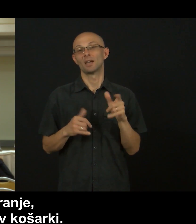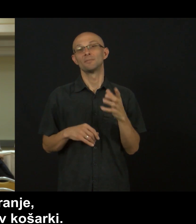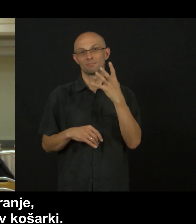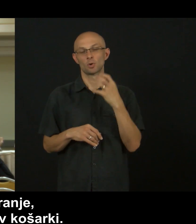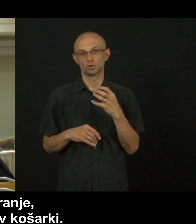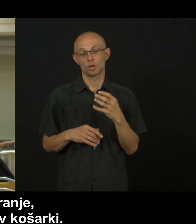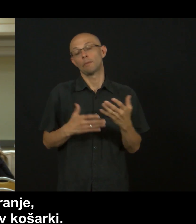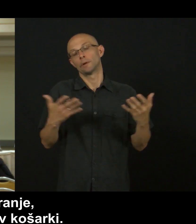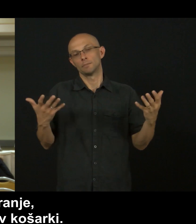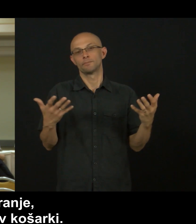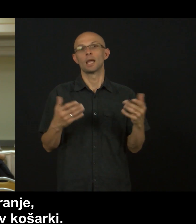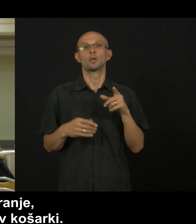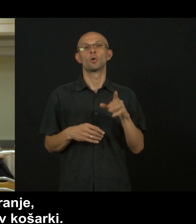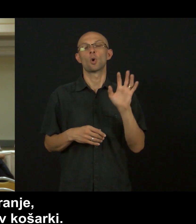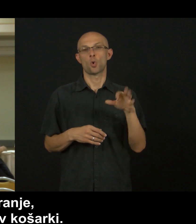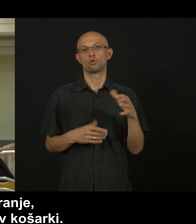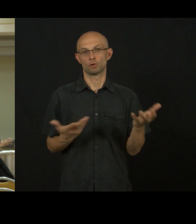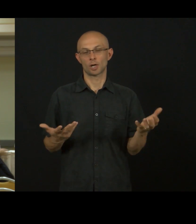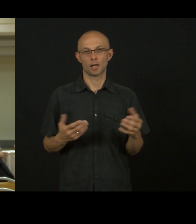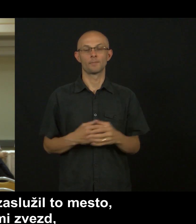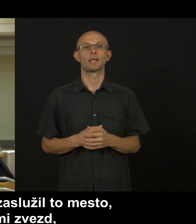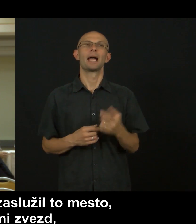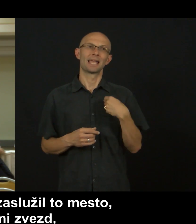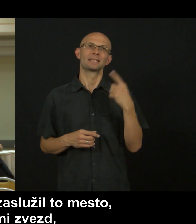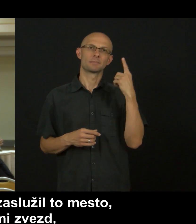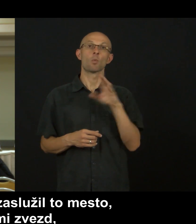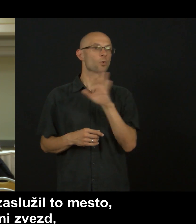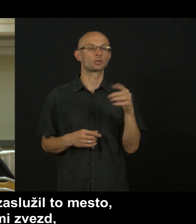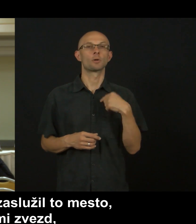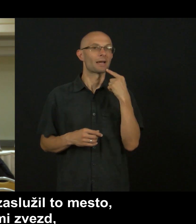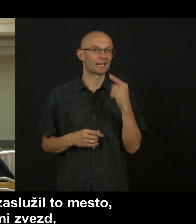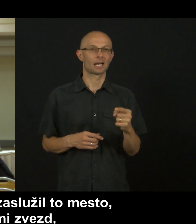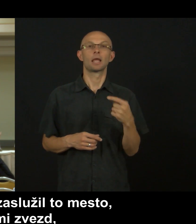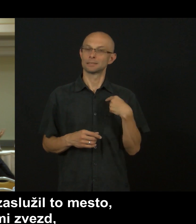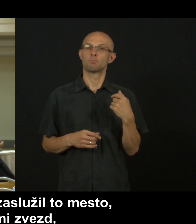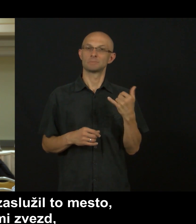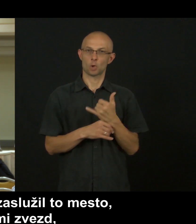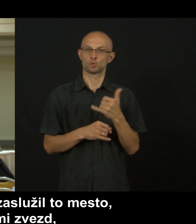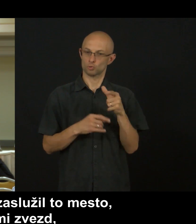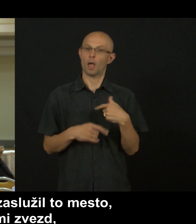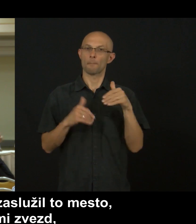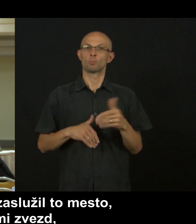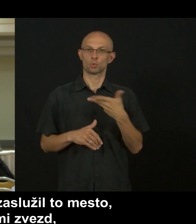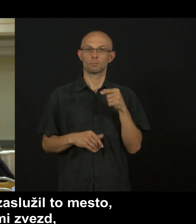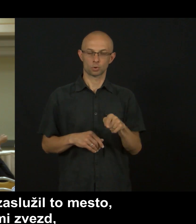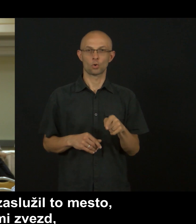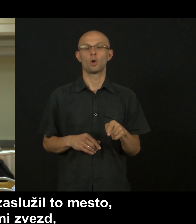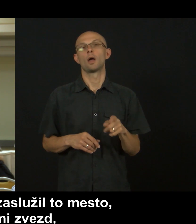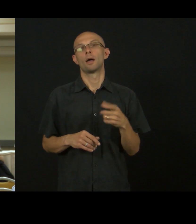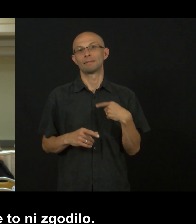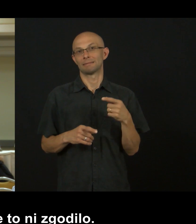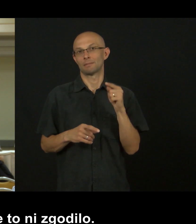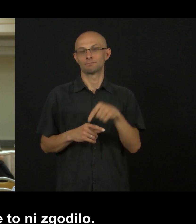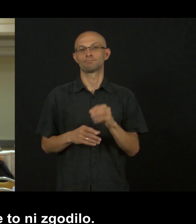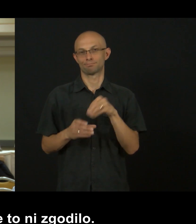je razočaranje, ampak pač, tako je v košarki. Vsi so mi rekli, da sem si zaslužil to mesto, da bi bil na tekmi